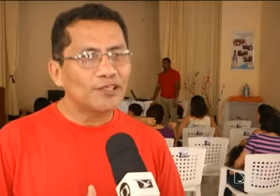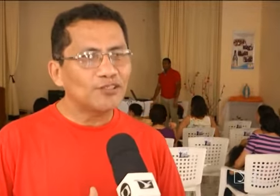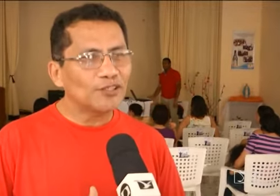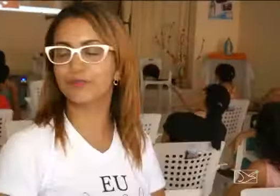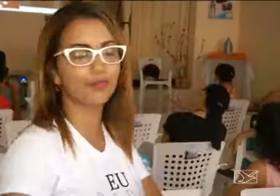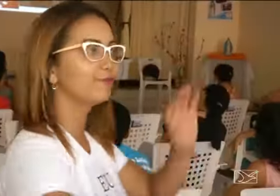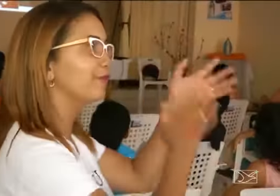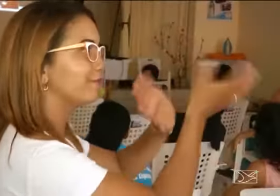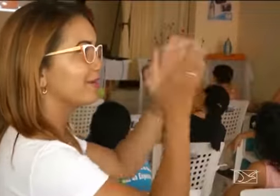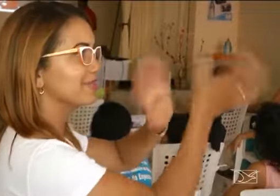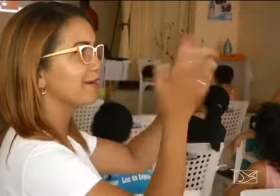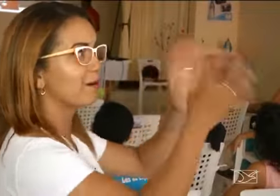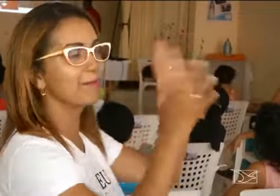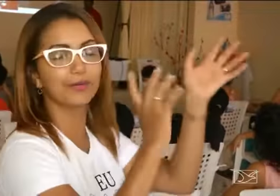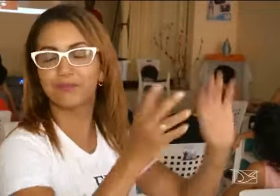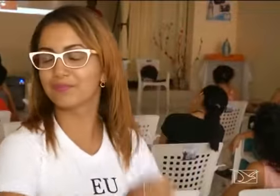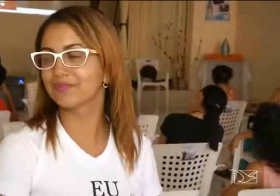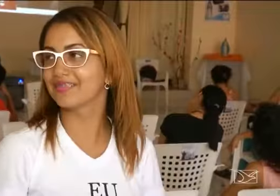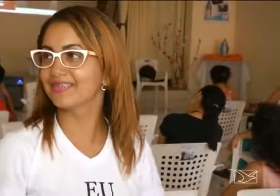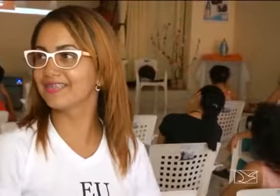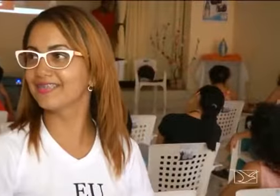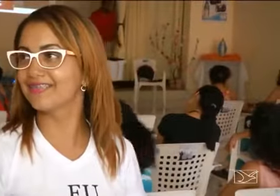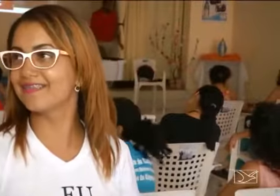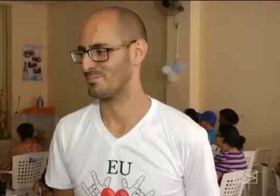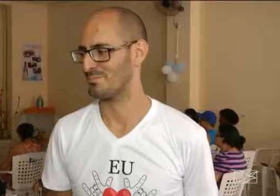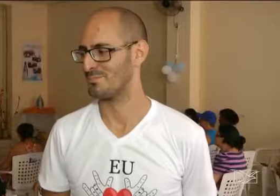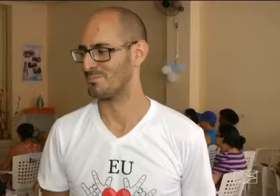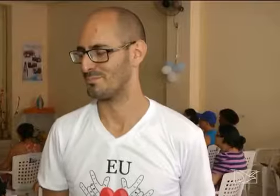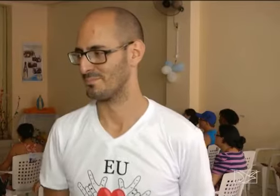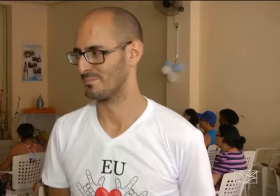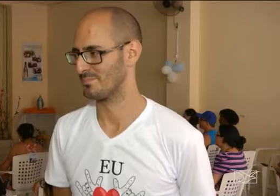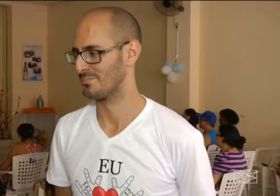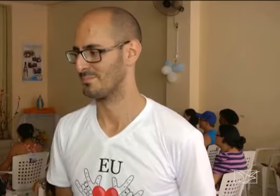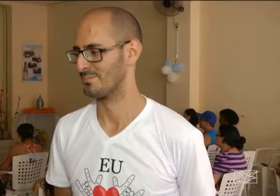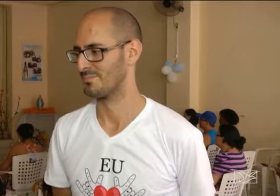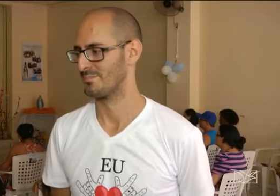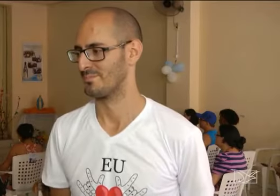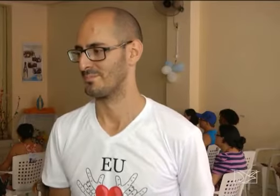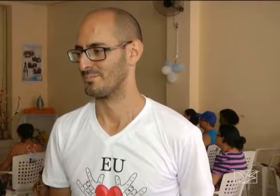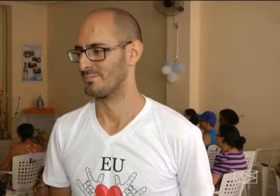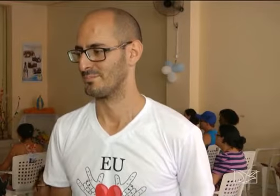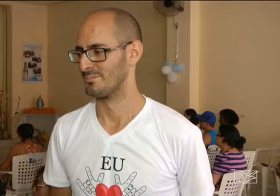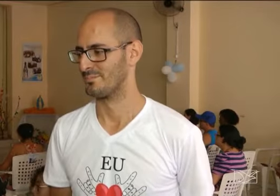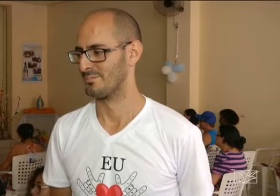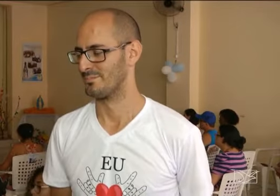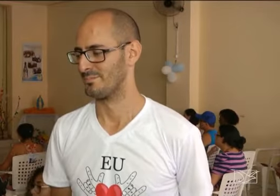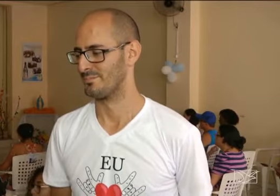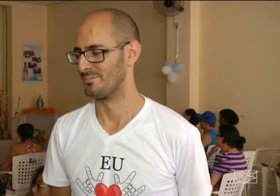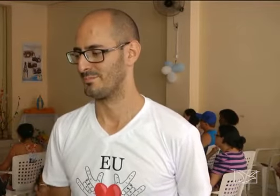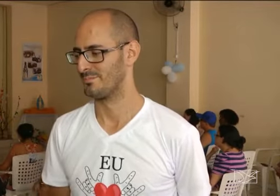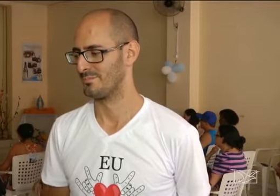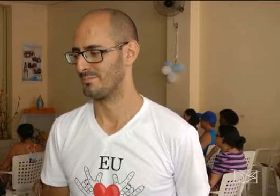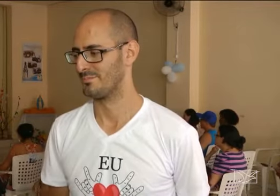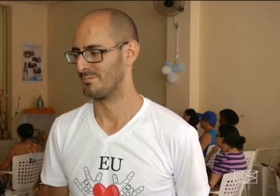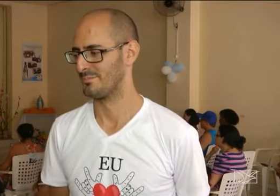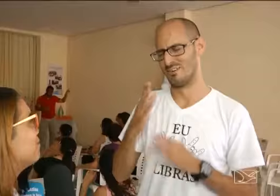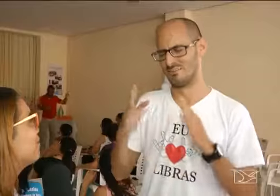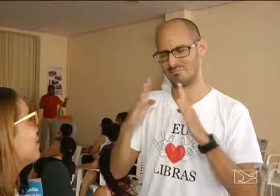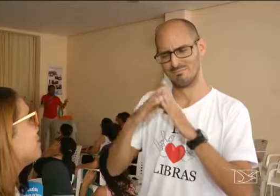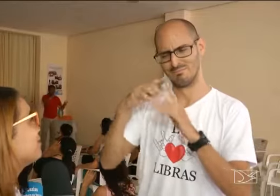igreja. Com a ajuda da intérprete Crislane, perguntamos ao Dácio qual a importância desse trabalho com os surdos. Porque é muito